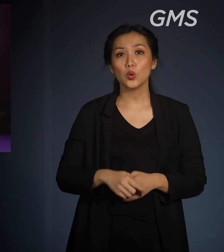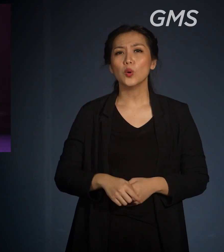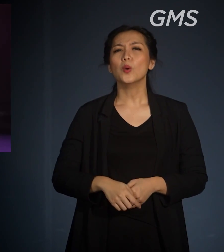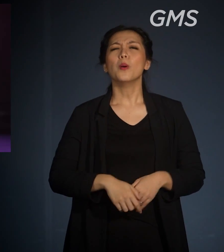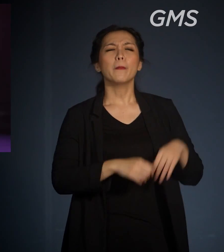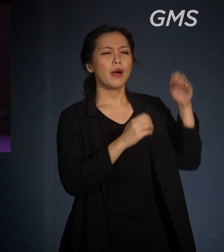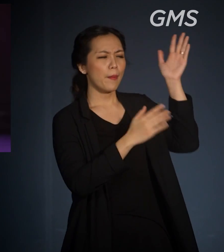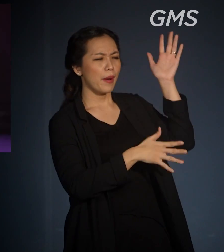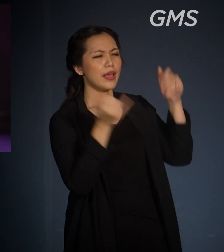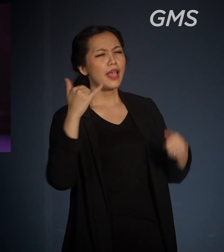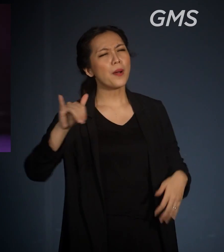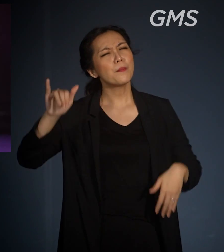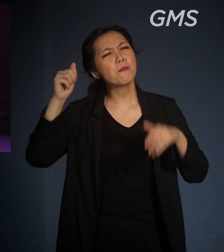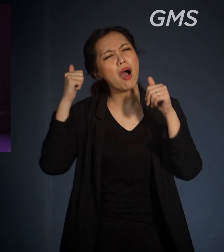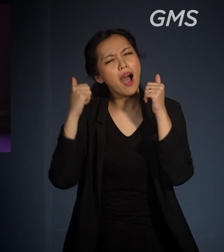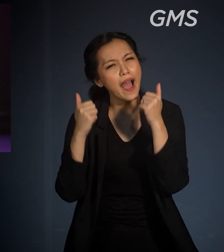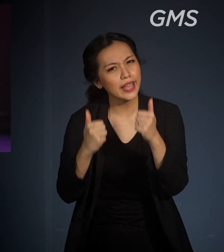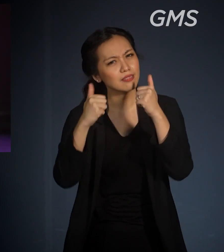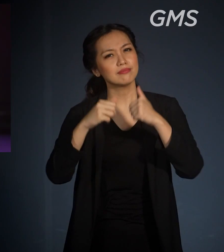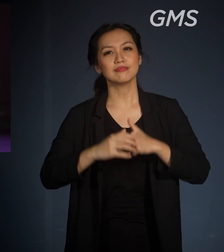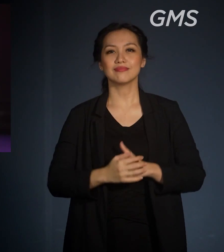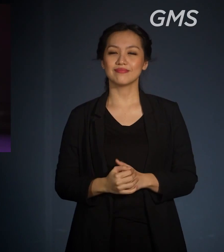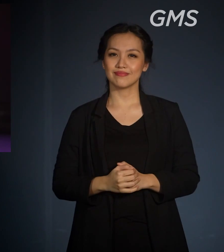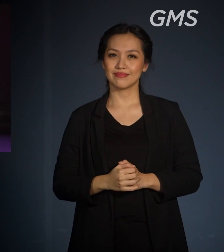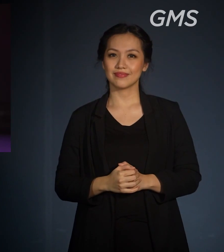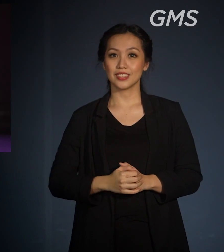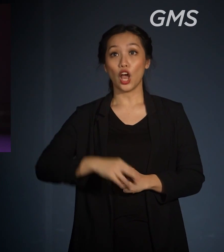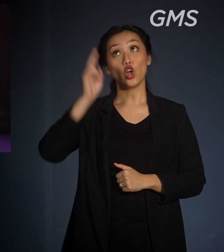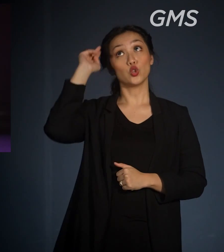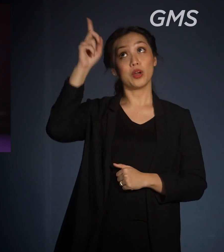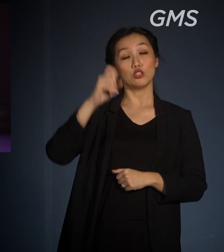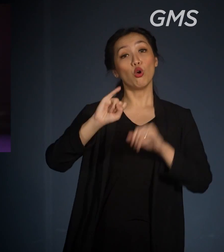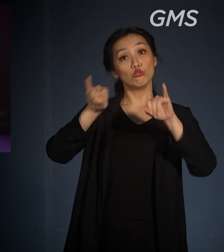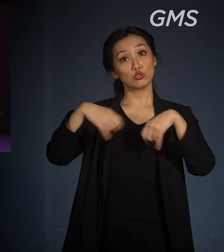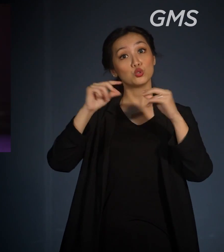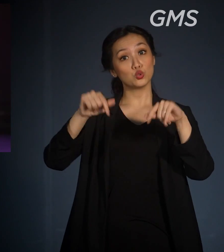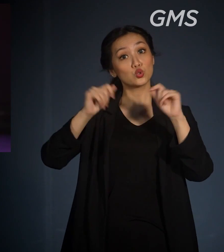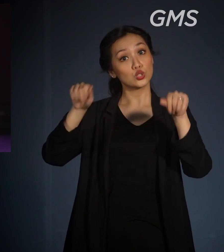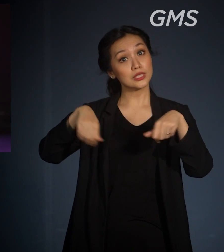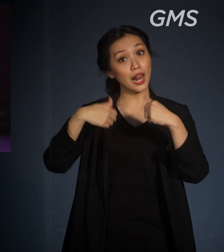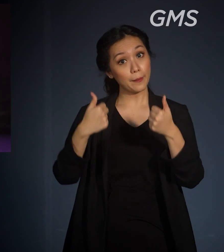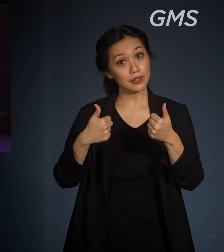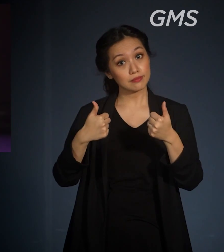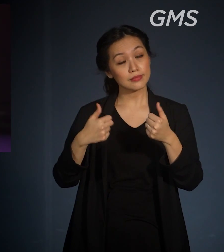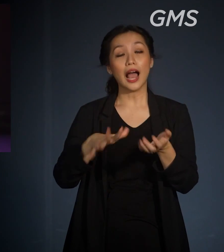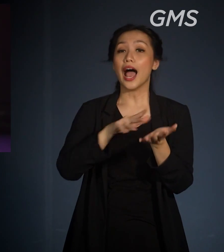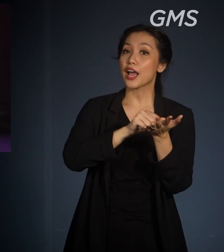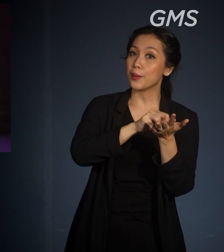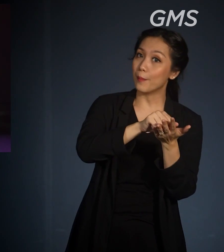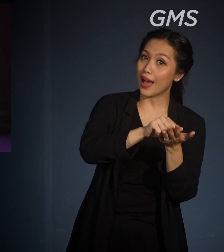baik. Tuhan kita adalah Juru Selamat. Tuhan kita adalah Gembala yang